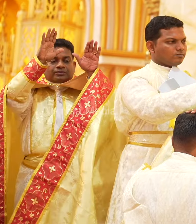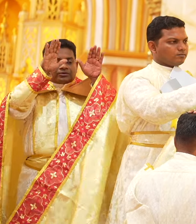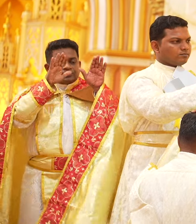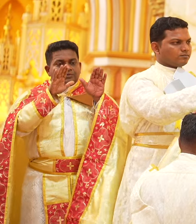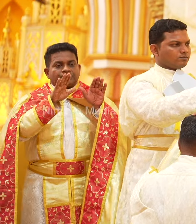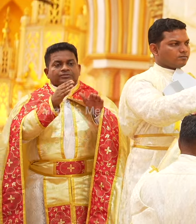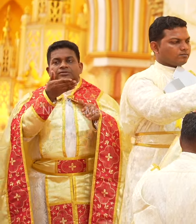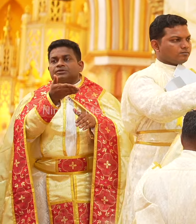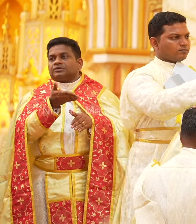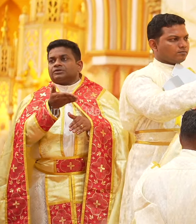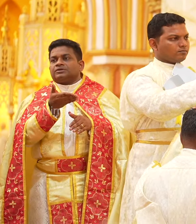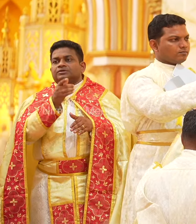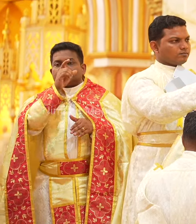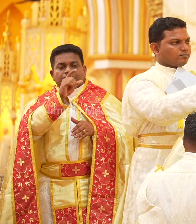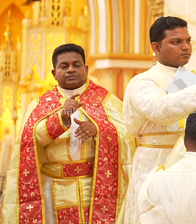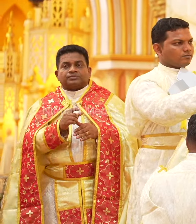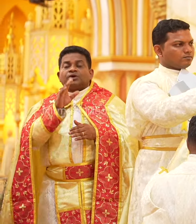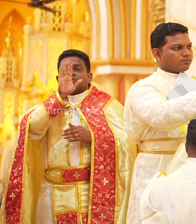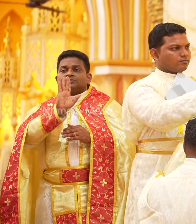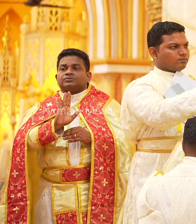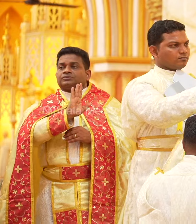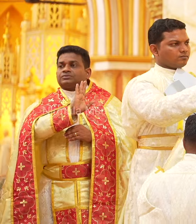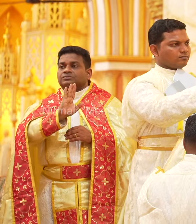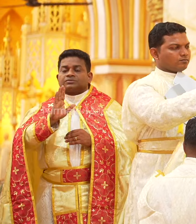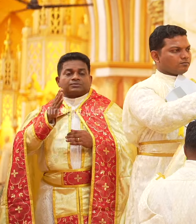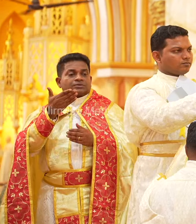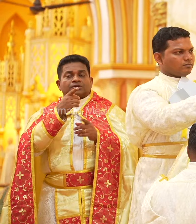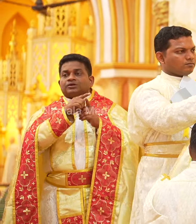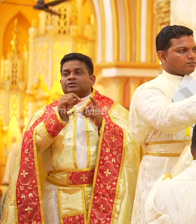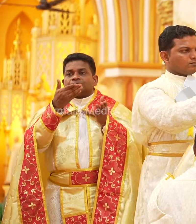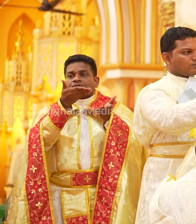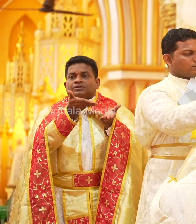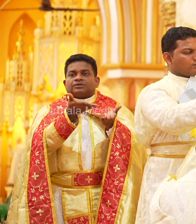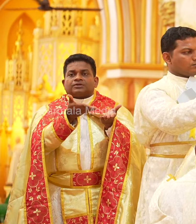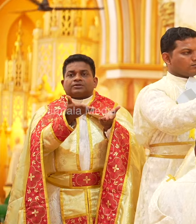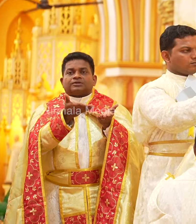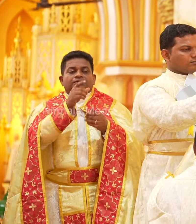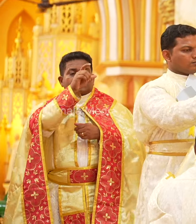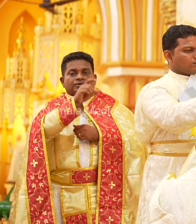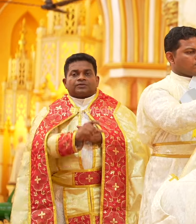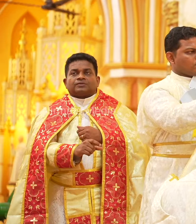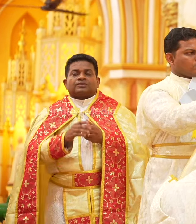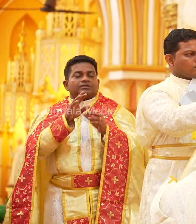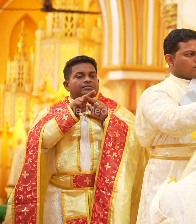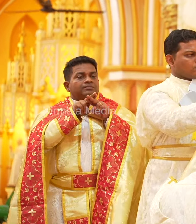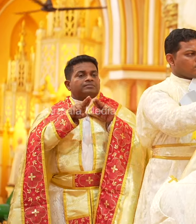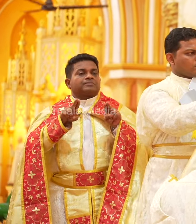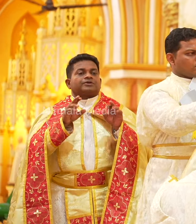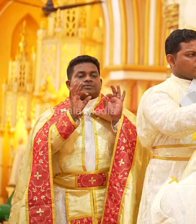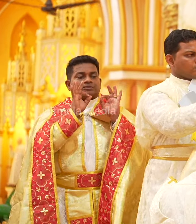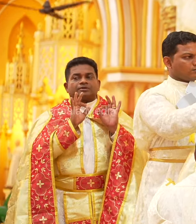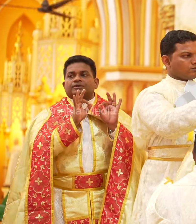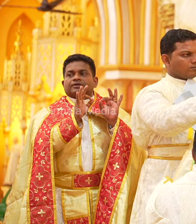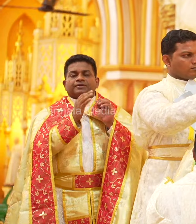അനുഗ്രഹത്താലും ഇയാൾക്ക് എത്തിക്കപ്പെടുന്ന പൗരോഹിത്യ ശുശ്രൂഷയുടെ നിർവഹണത്തിനായി ഇയാളെ പരിപൂർണനാക്കട്ടെ.